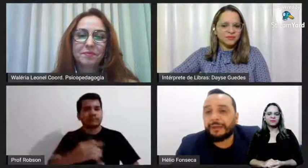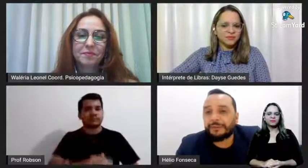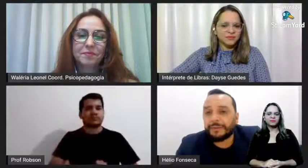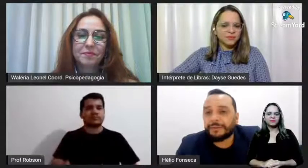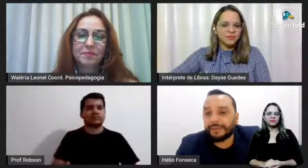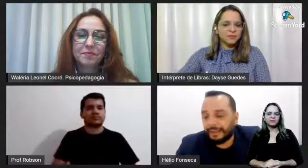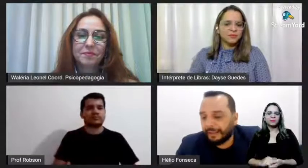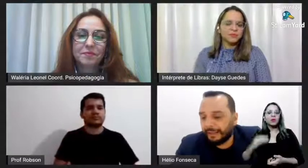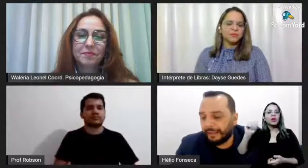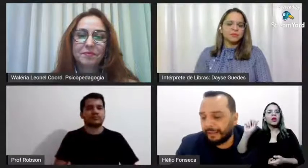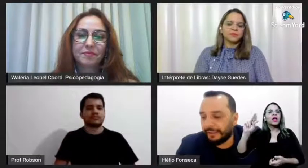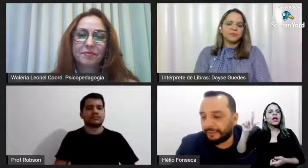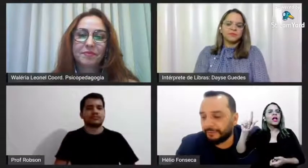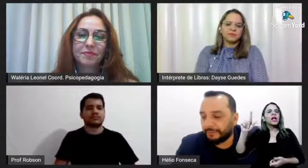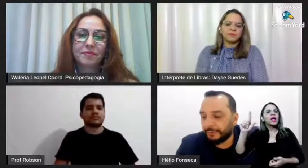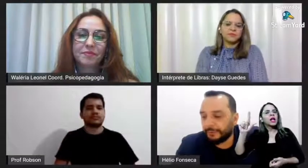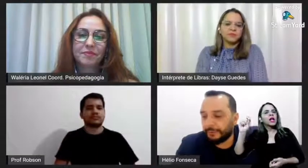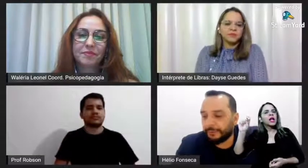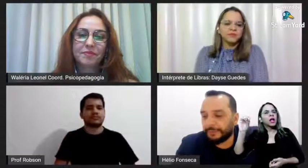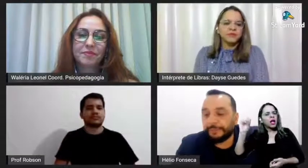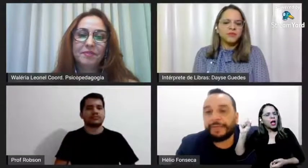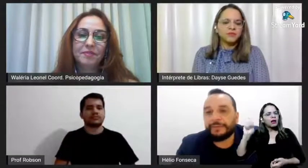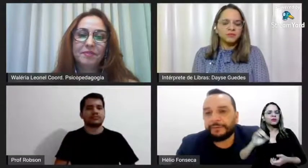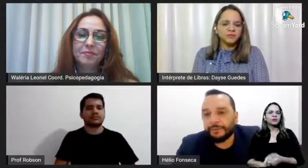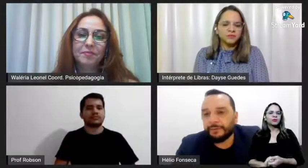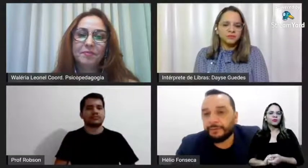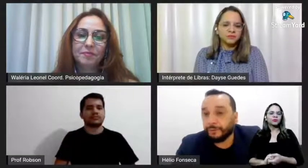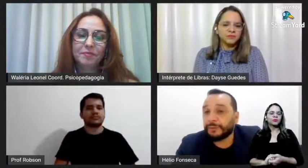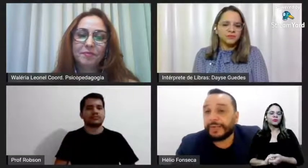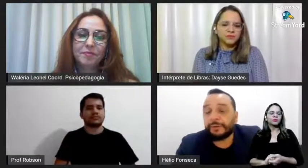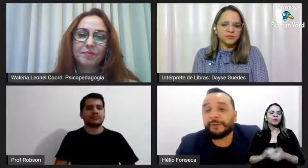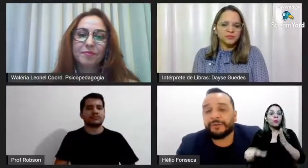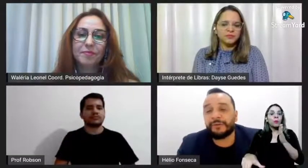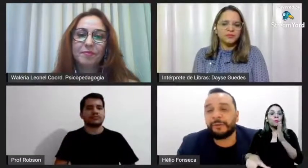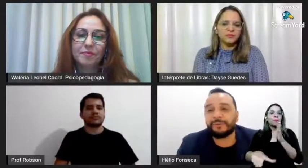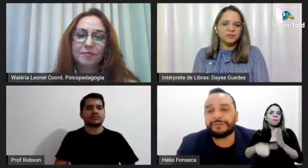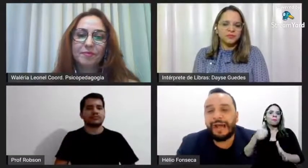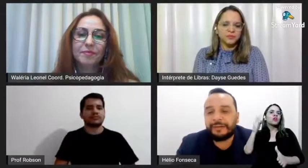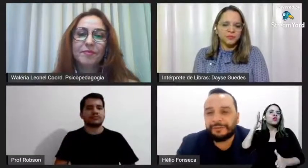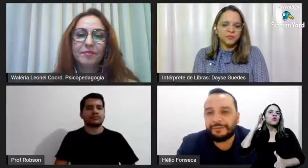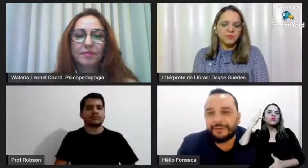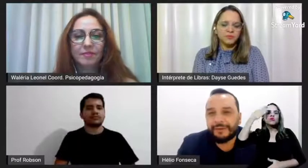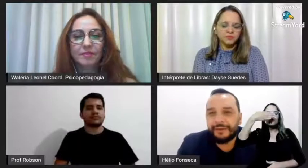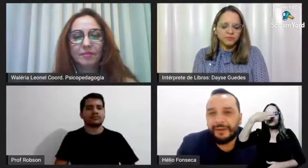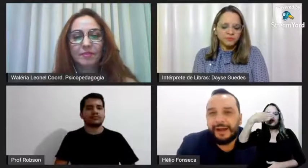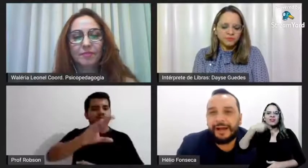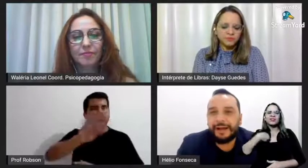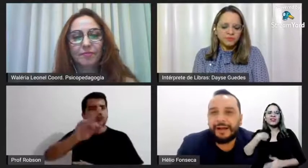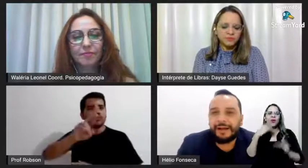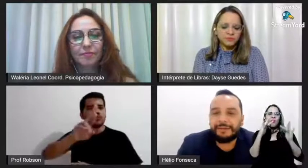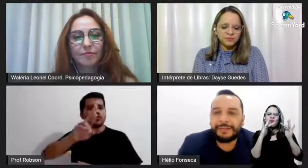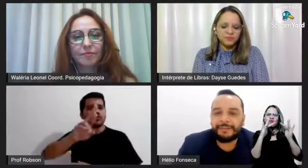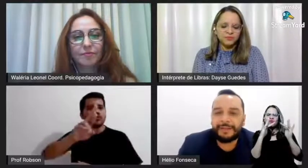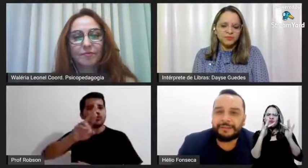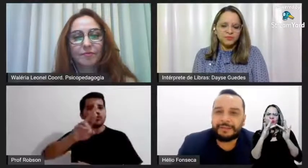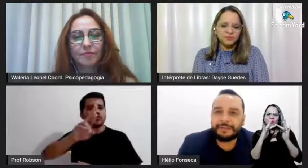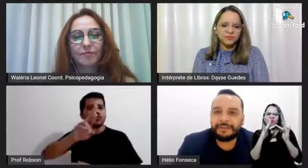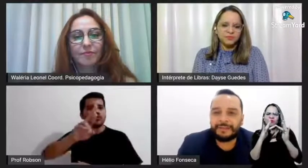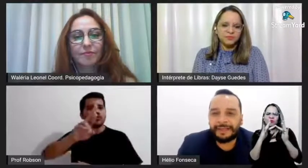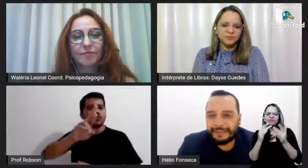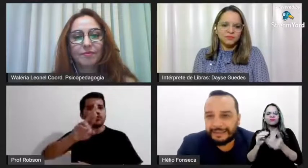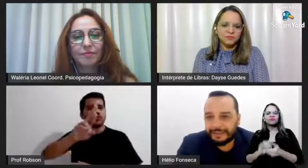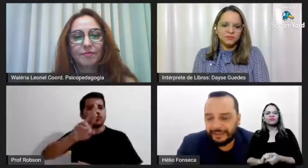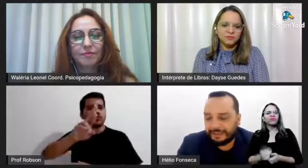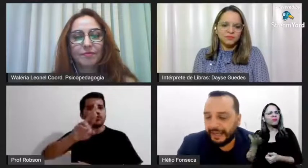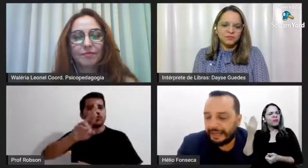O Carlos, ele foi o primeiro surdo-cego que eu tive contato há mais ou